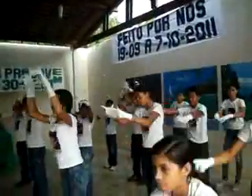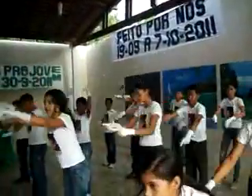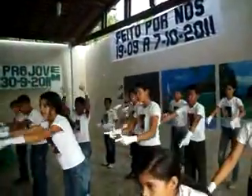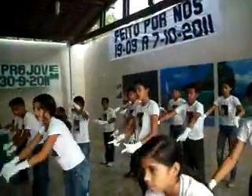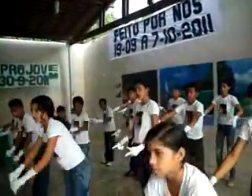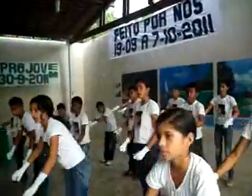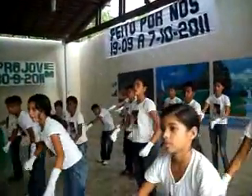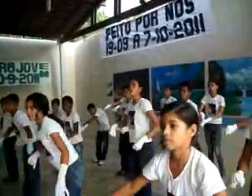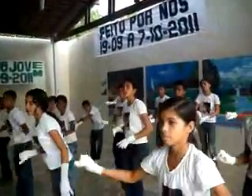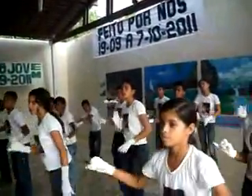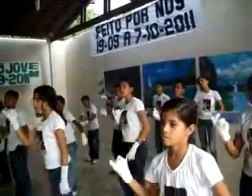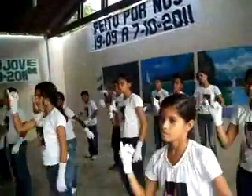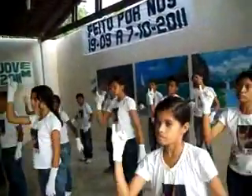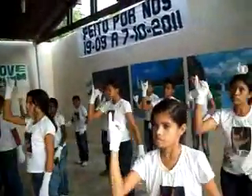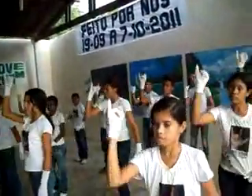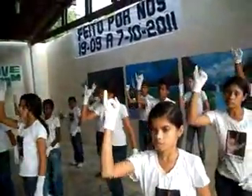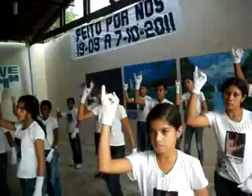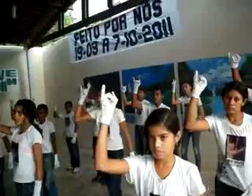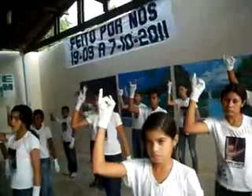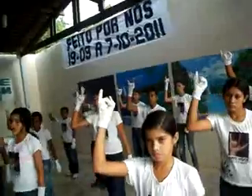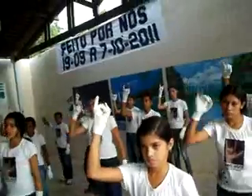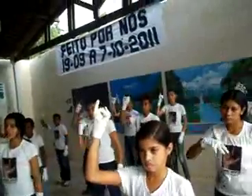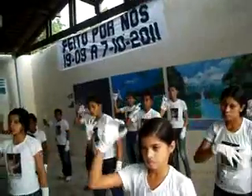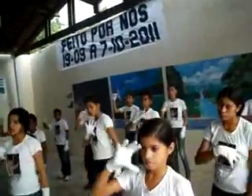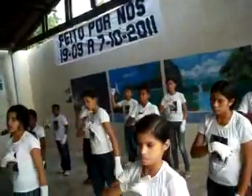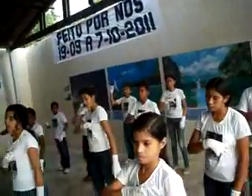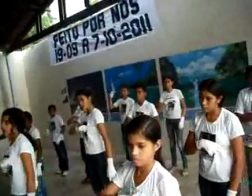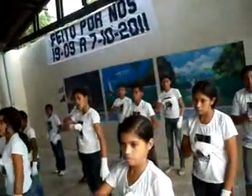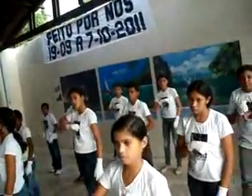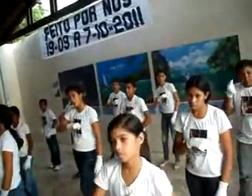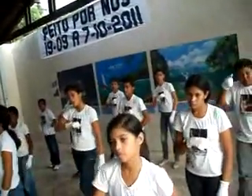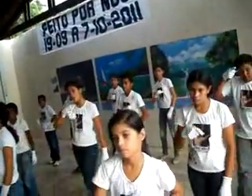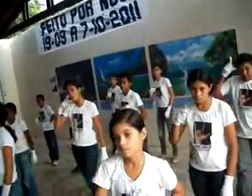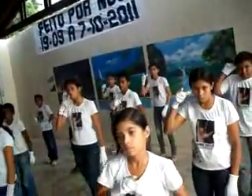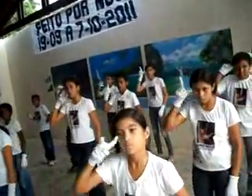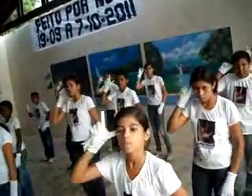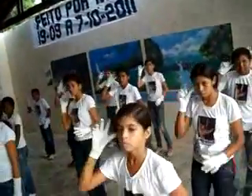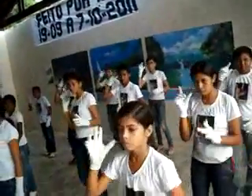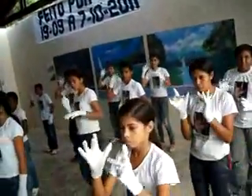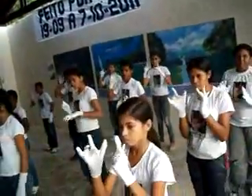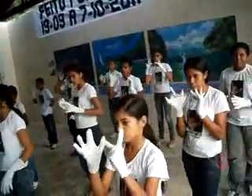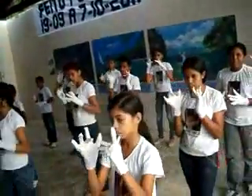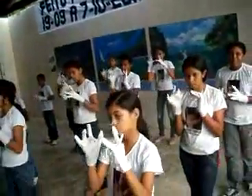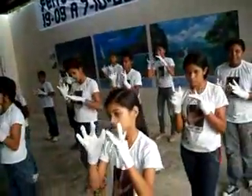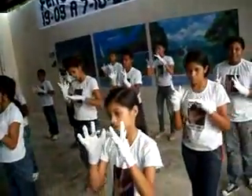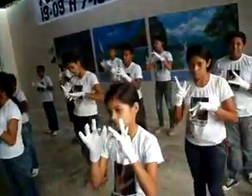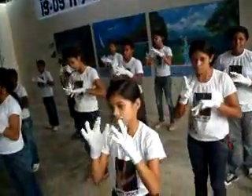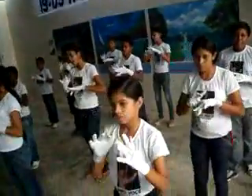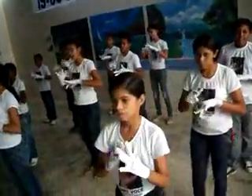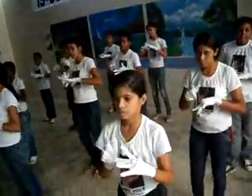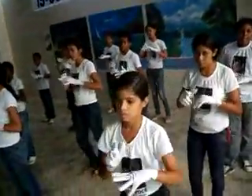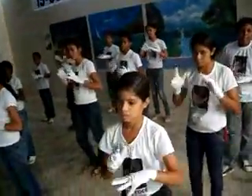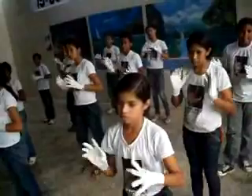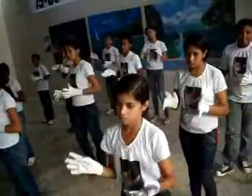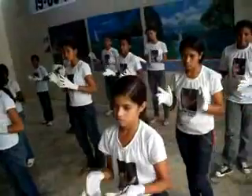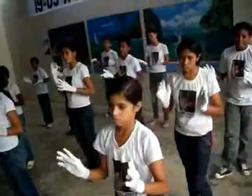bem Amando simplesmente pelo que entre Hoje, namorada, noite, agora sou